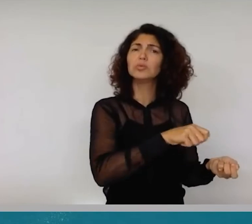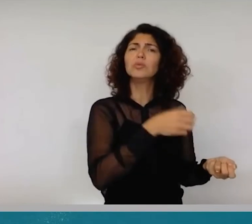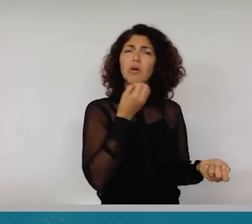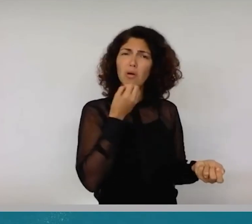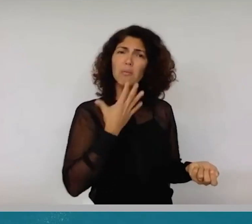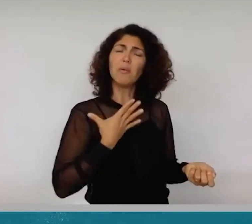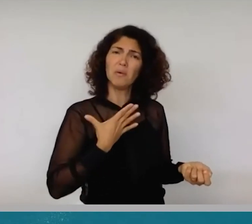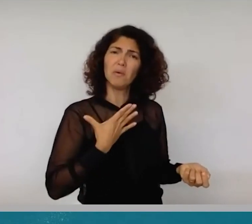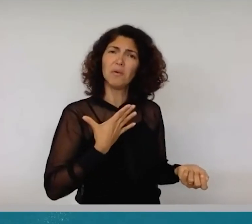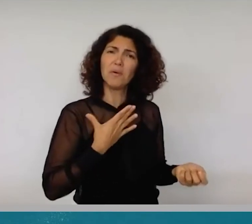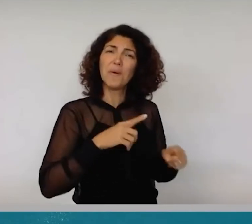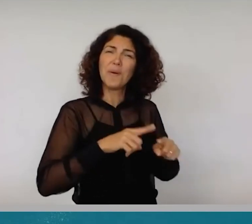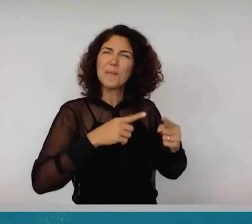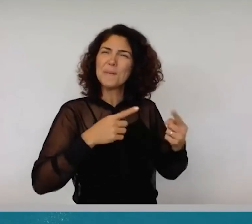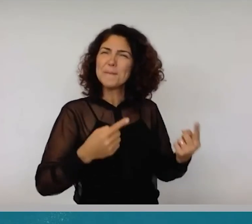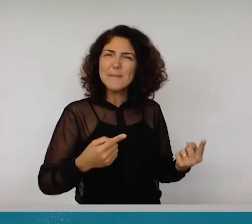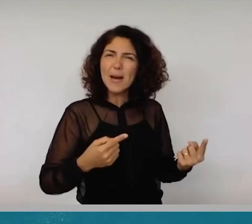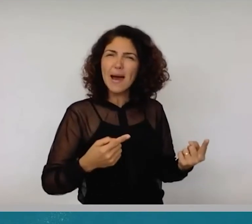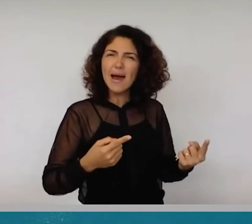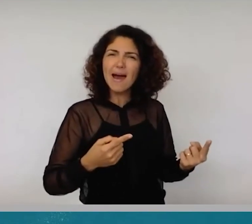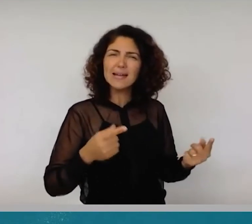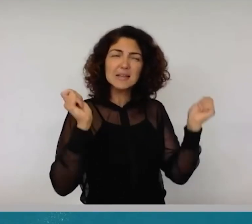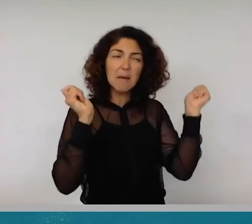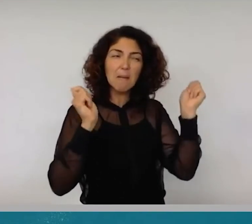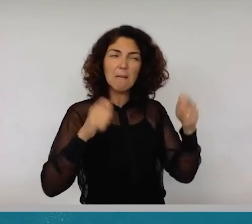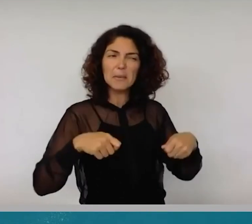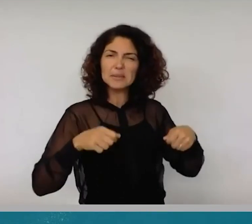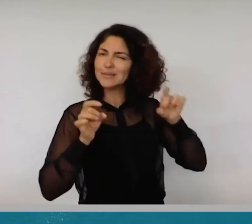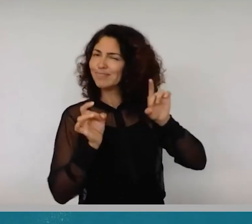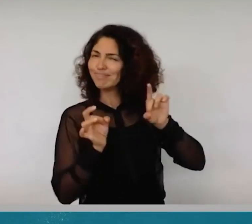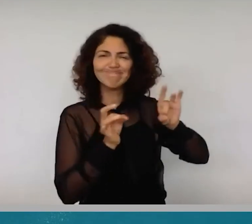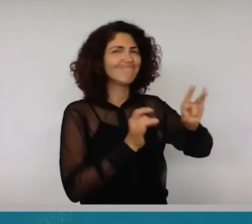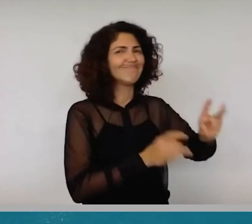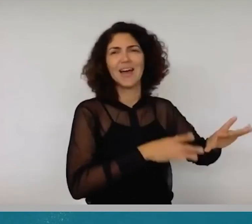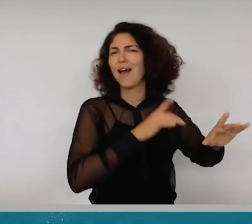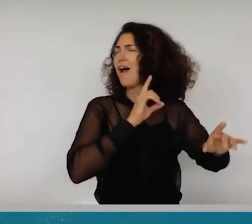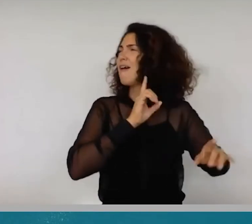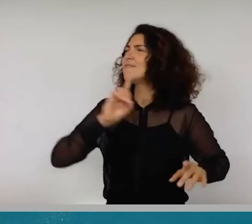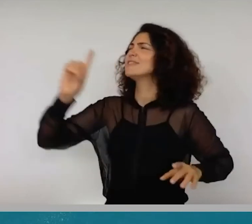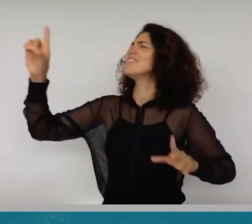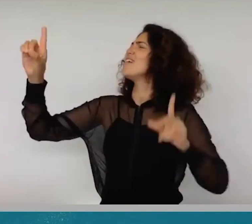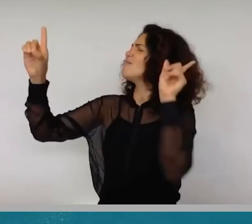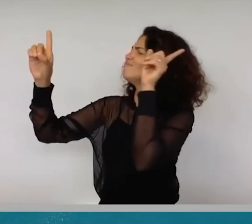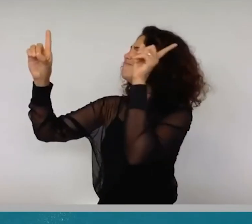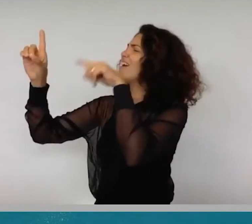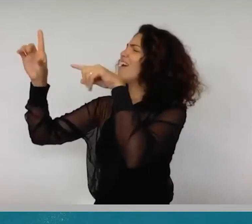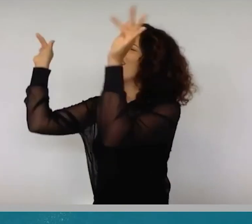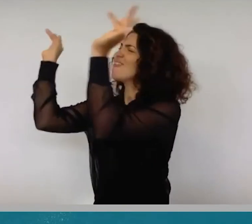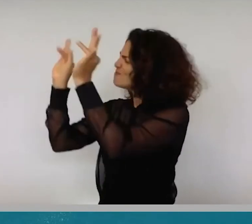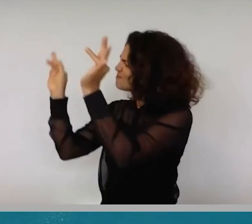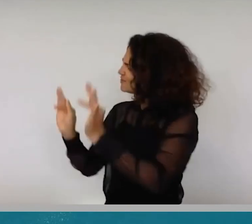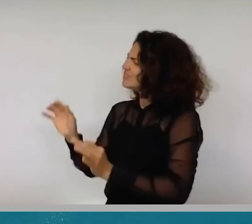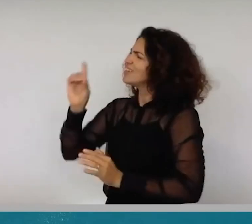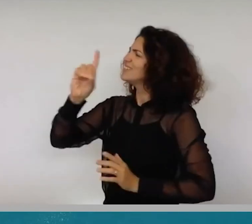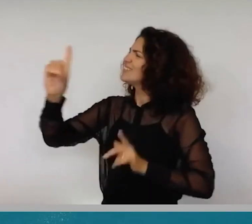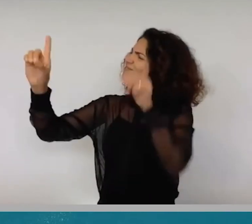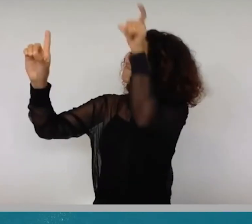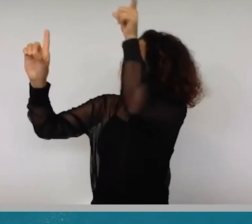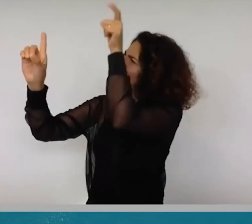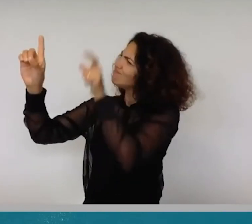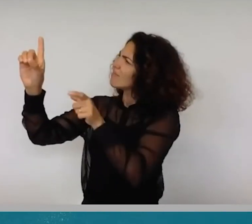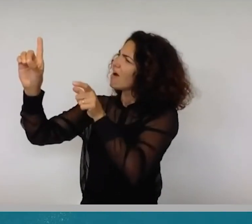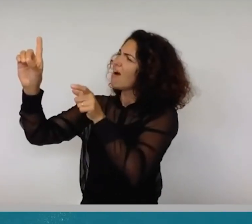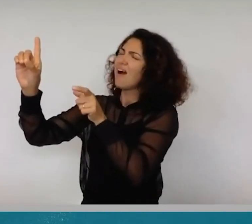Deus. Em Deus que é a própria alegria, em Deus que é a própria felicidade, em Deus que é